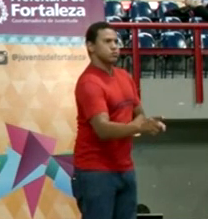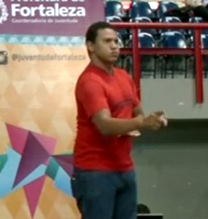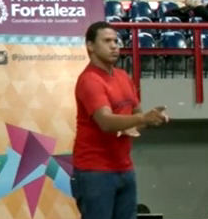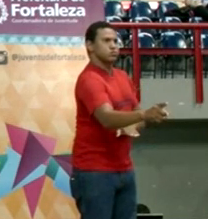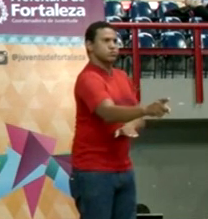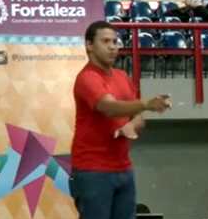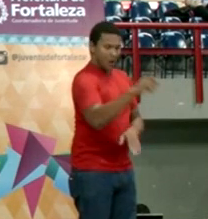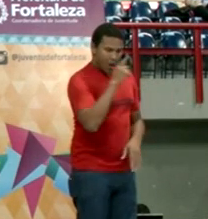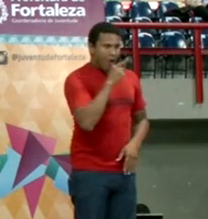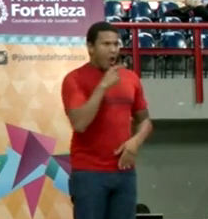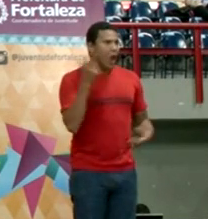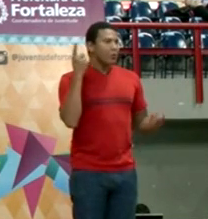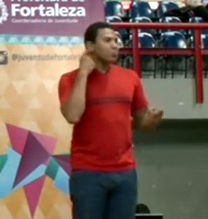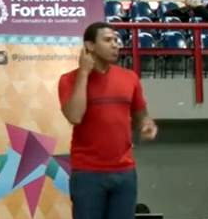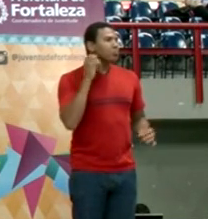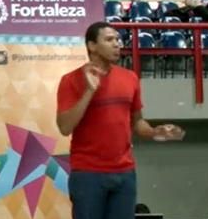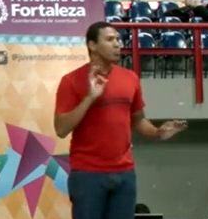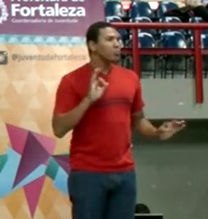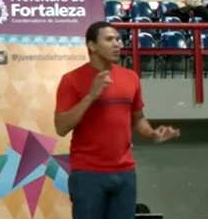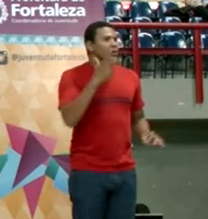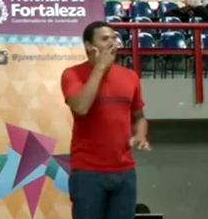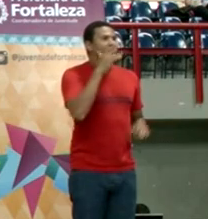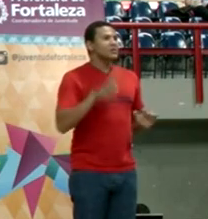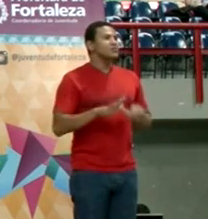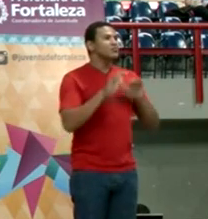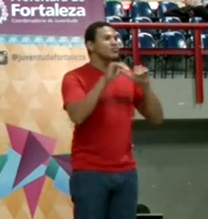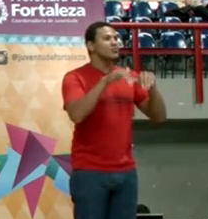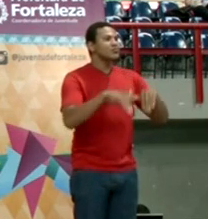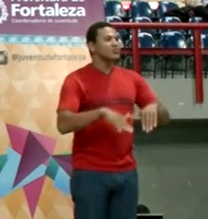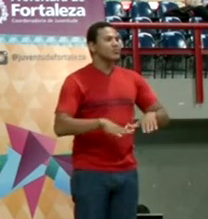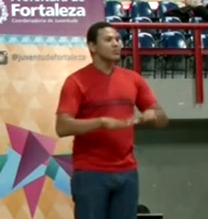a bomba na água, tem barulho, sabe de quê? Onda.